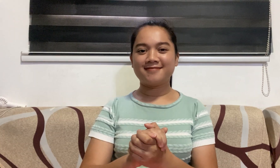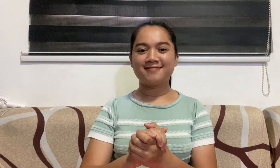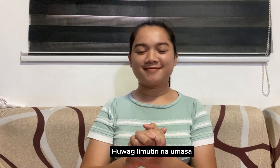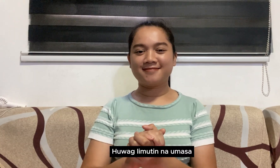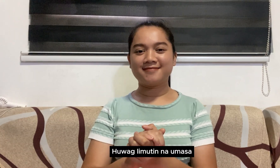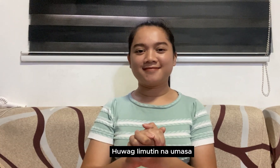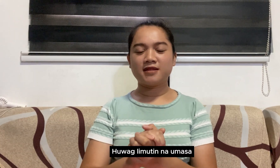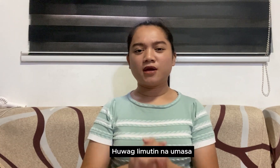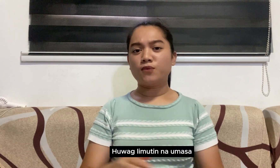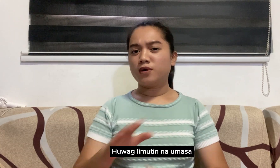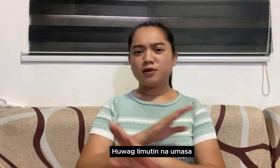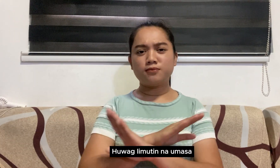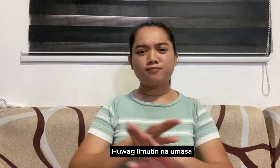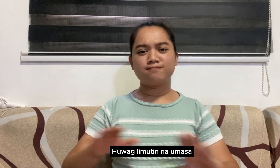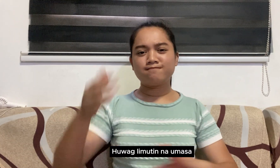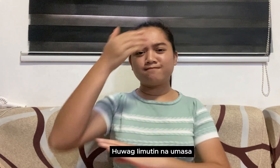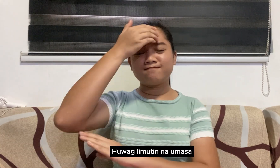Huwag limutin na umasa